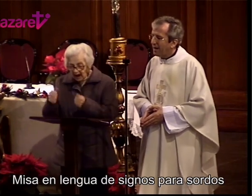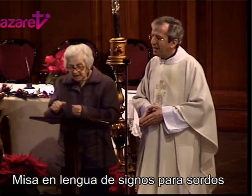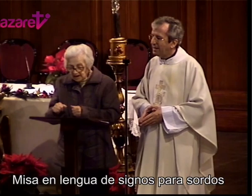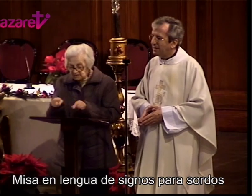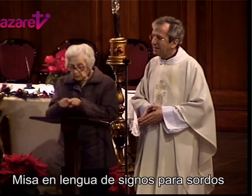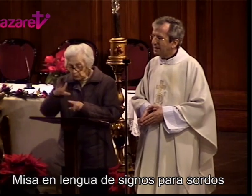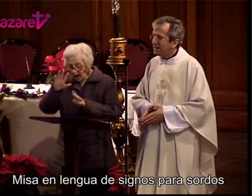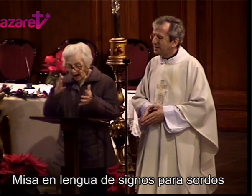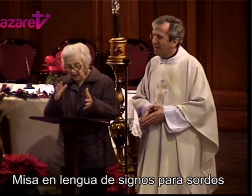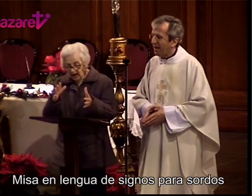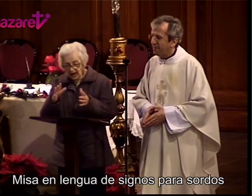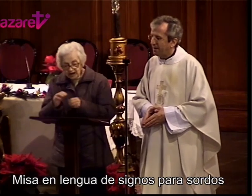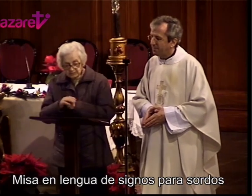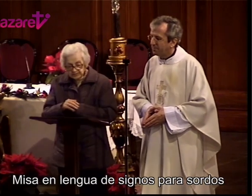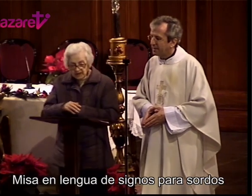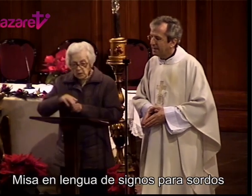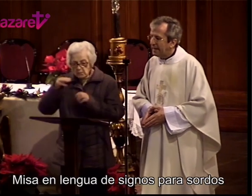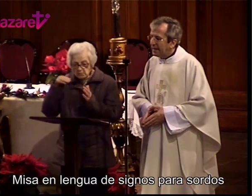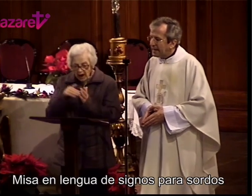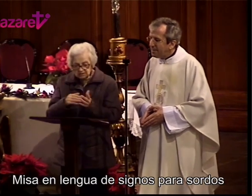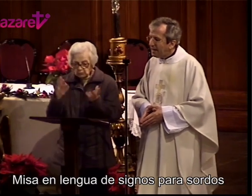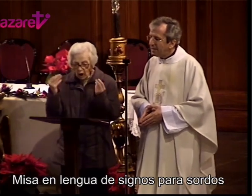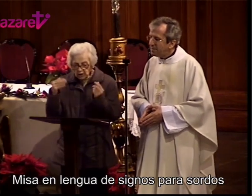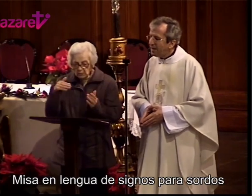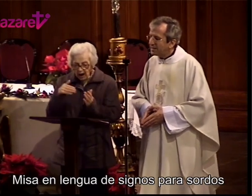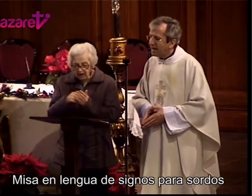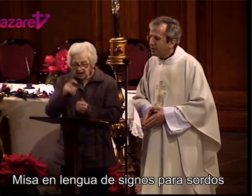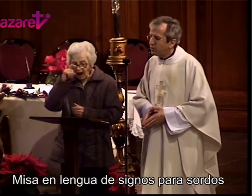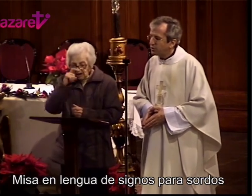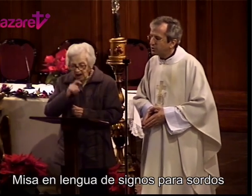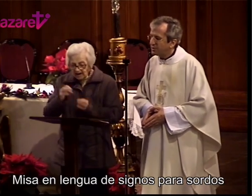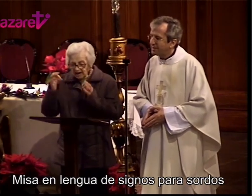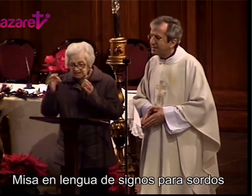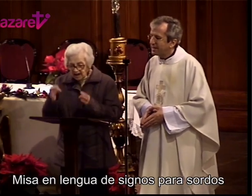imagen y semejanza. Y miles y miles de años desde que